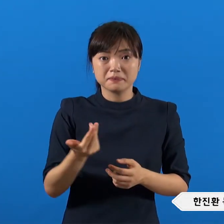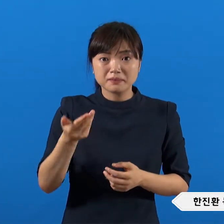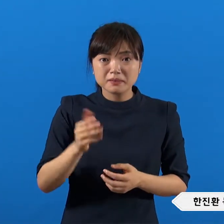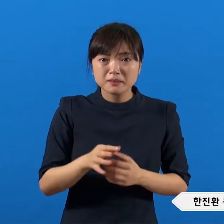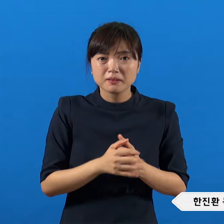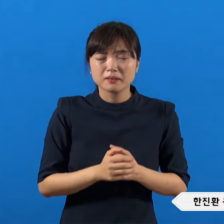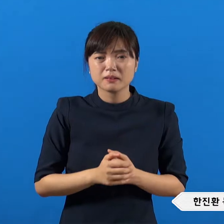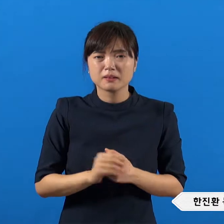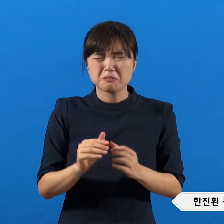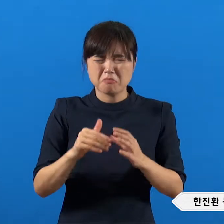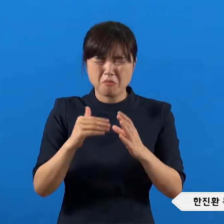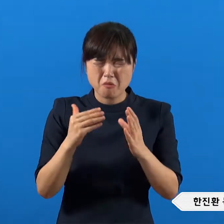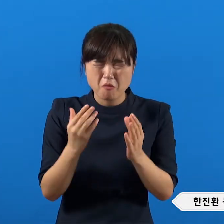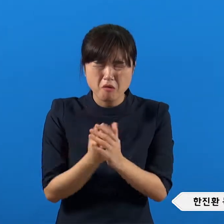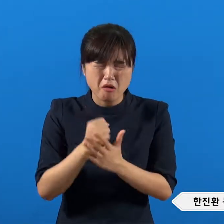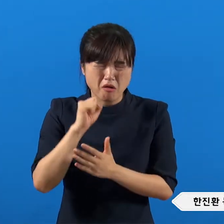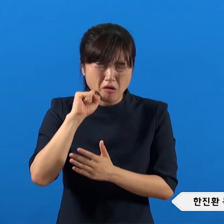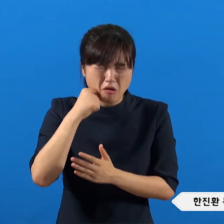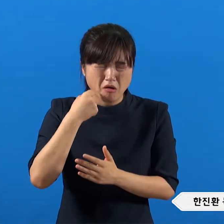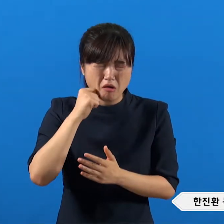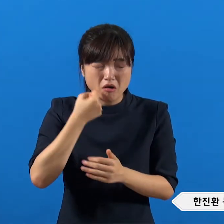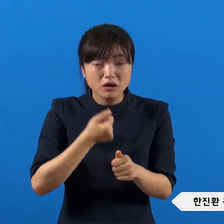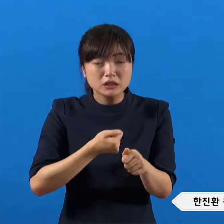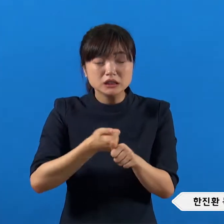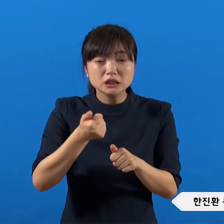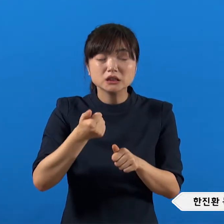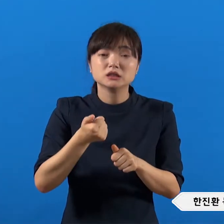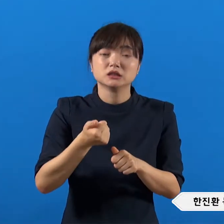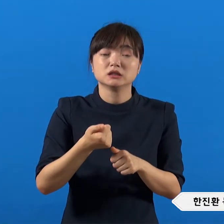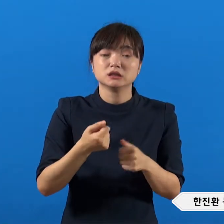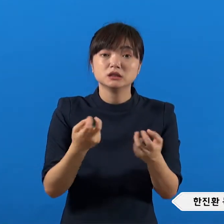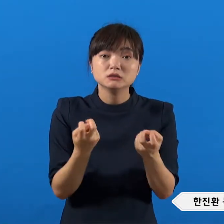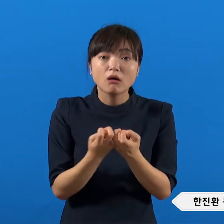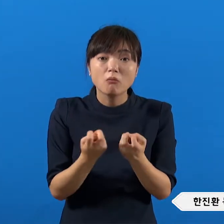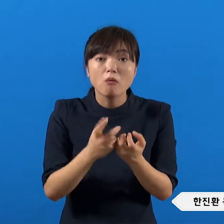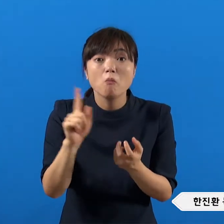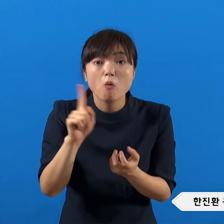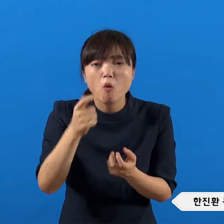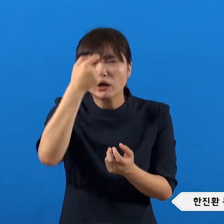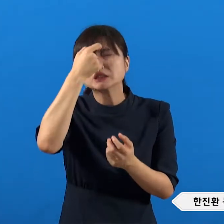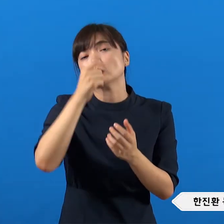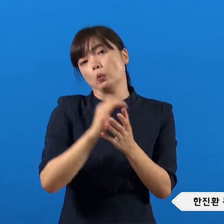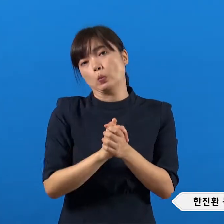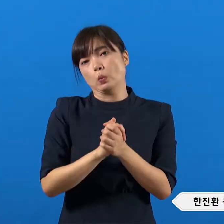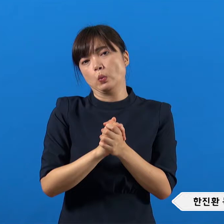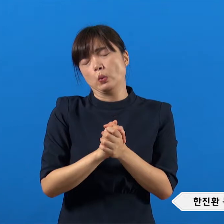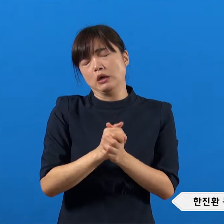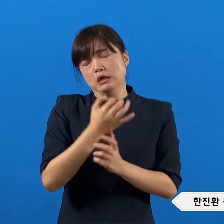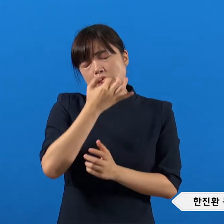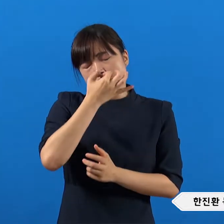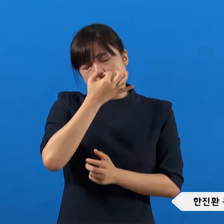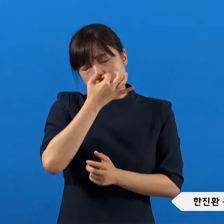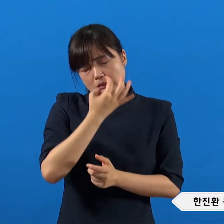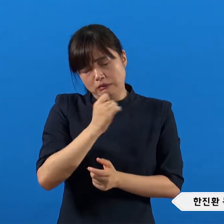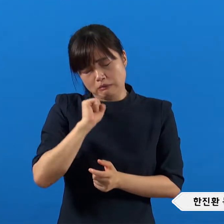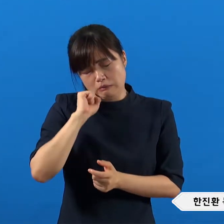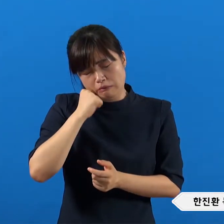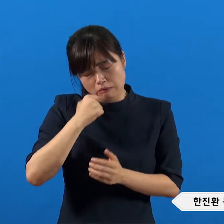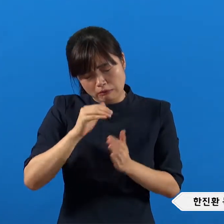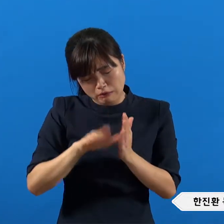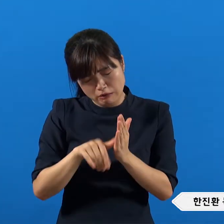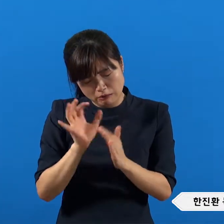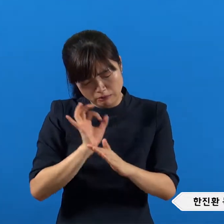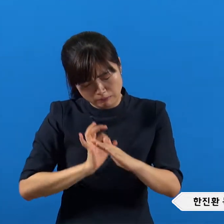그런데 그 모든 어려움을 이겨낸 것은 기도였습니다. 힘들고 어려울 때마다